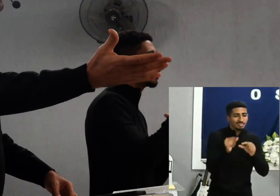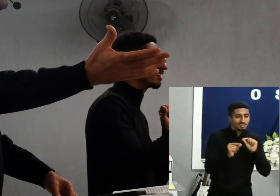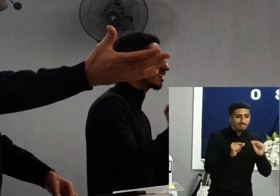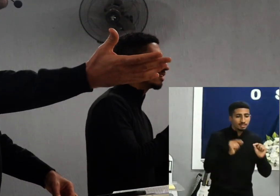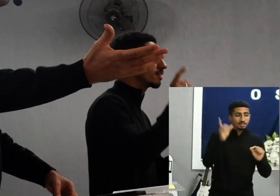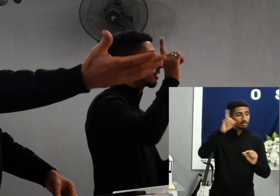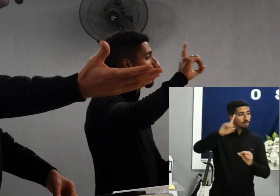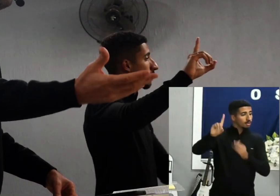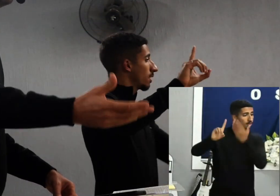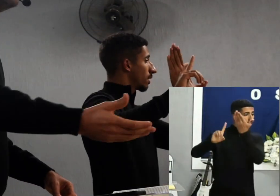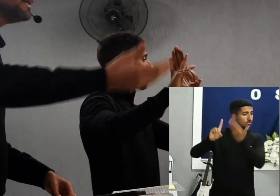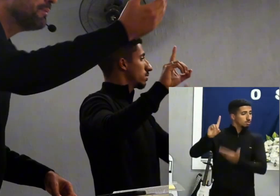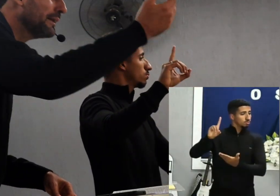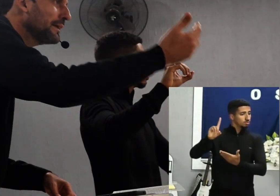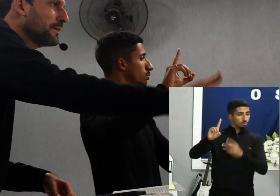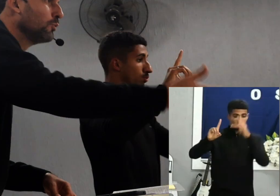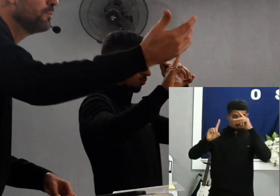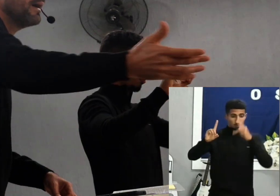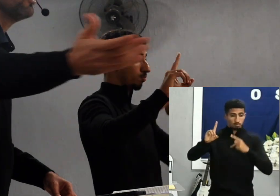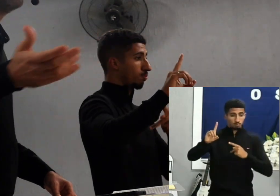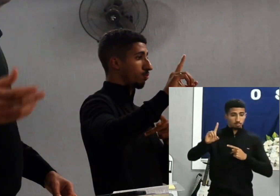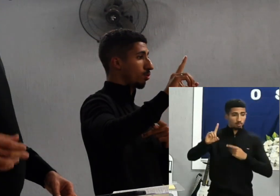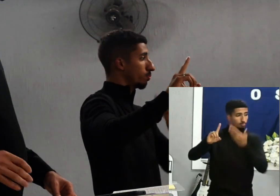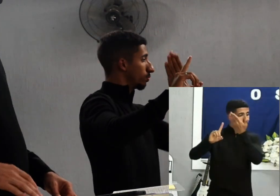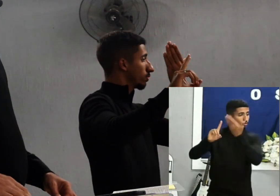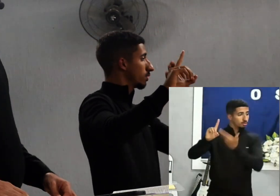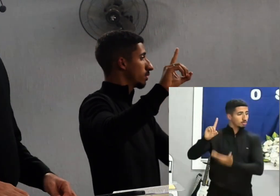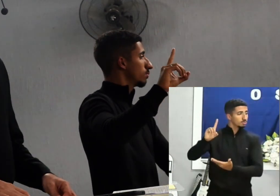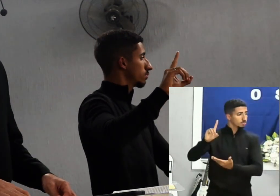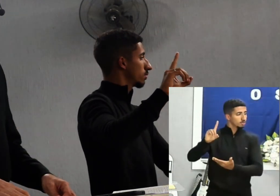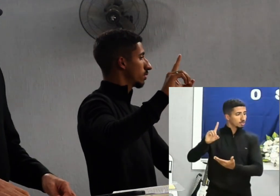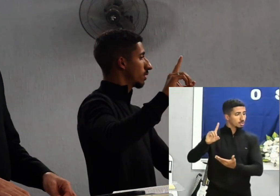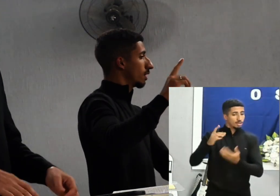então da parte de Jesus o quê? Libertação do Império Romano.